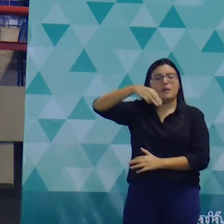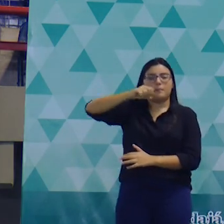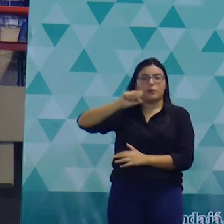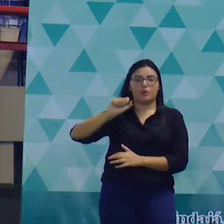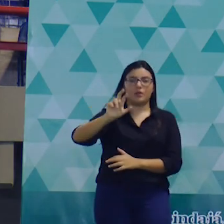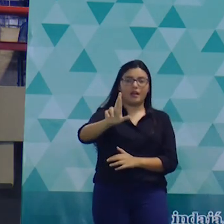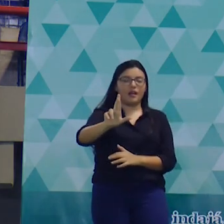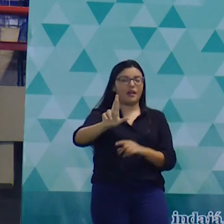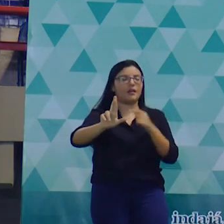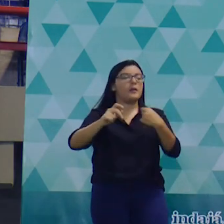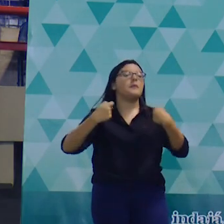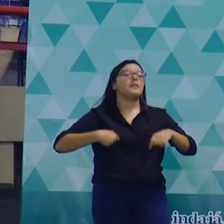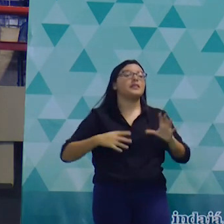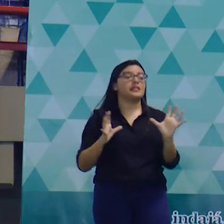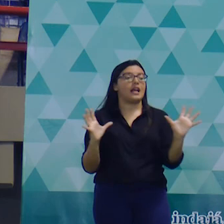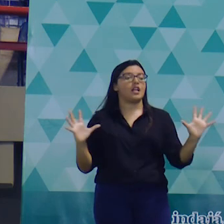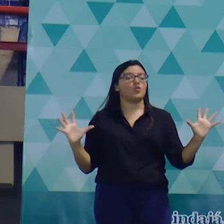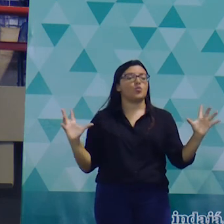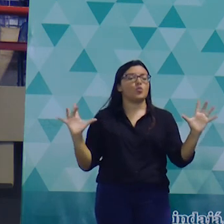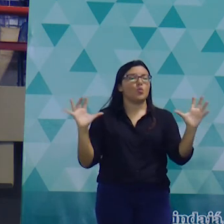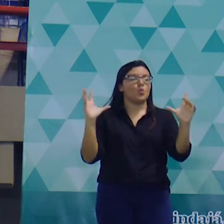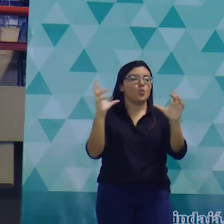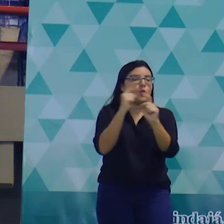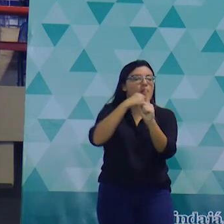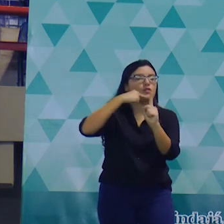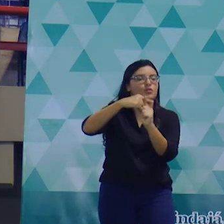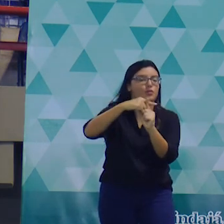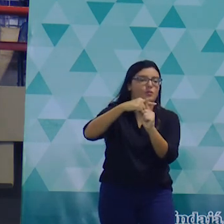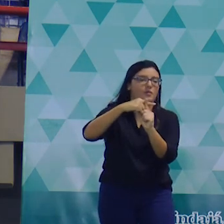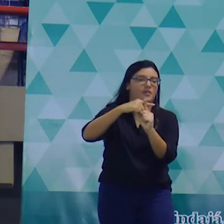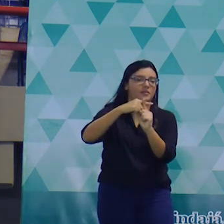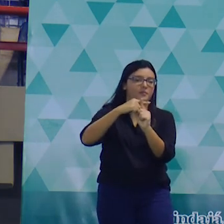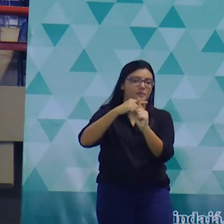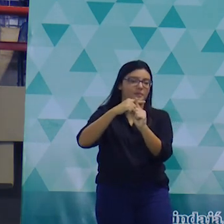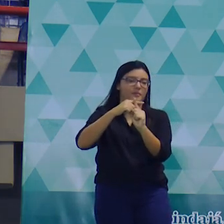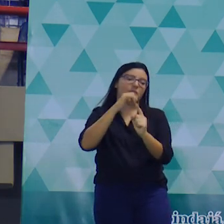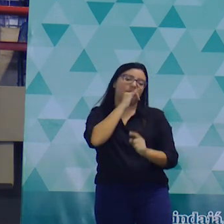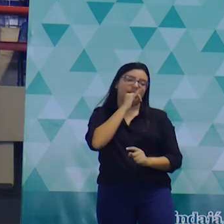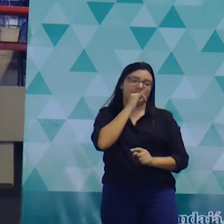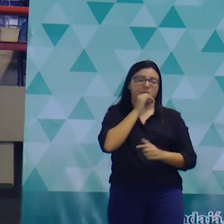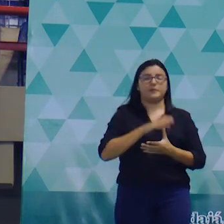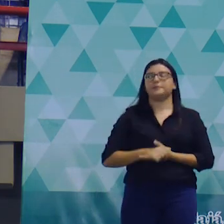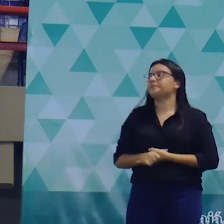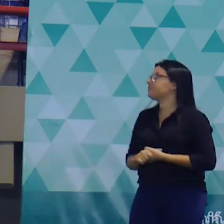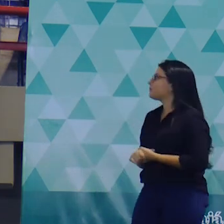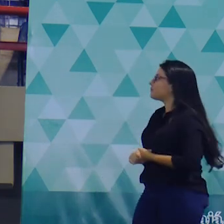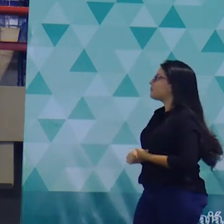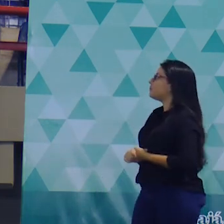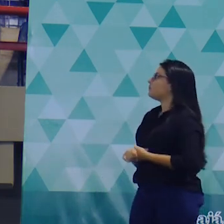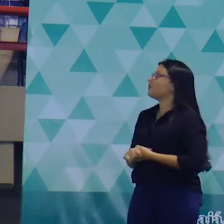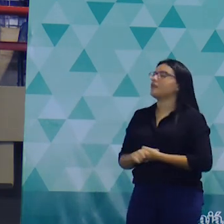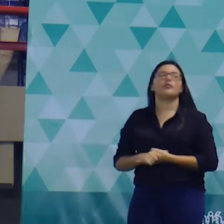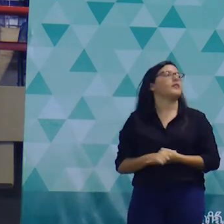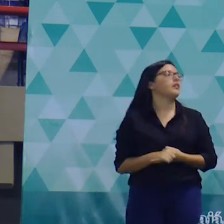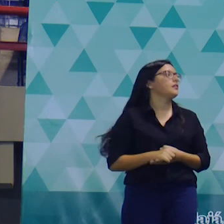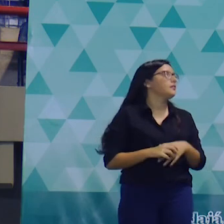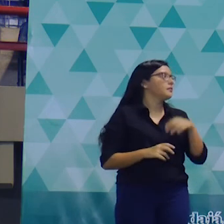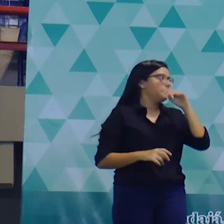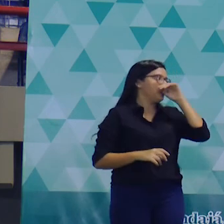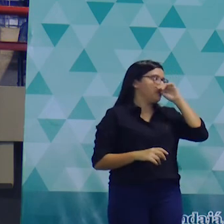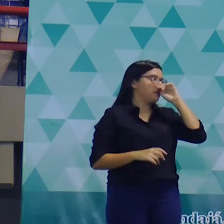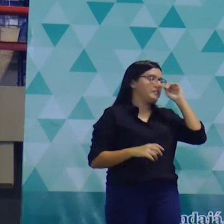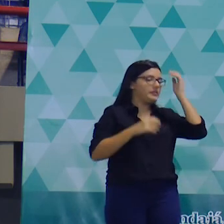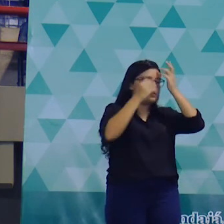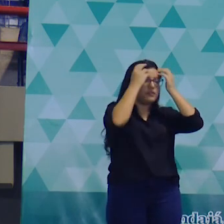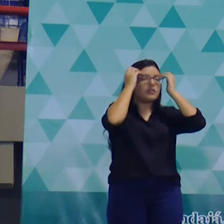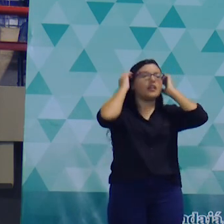molar? Somando as massas atômicas dos envolvidos na fórmula. Essas massas atômicas são dadas, companheiros,